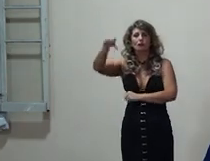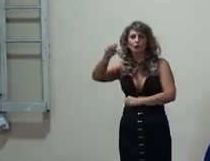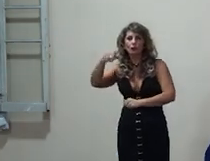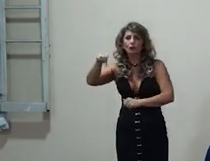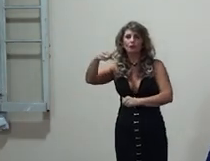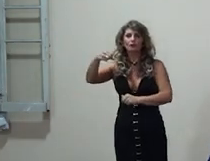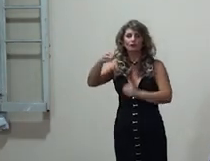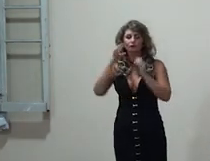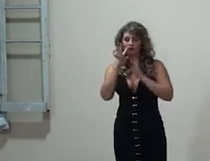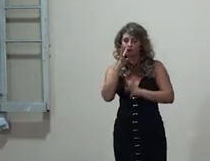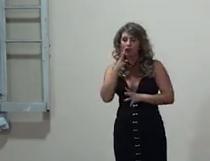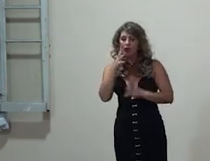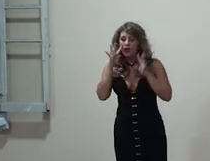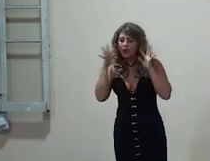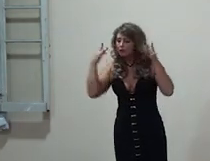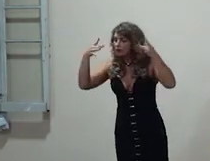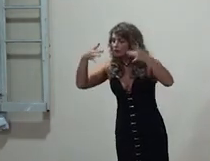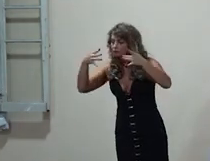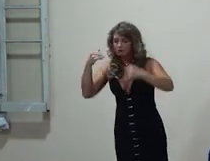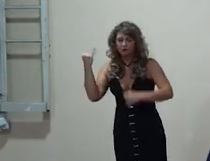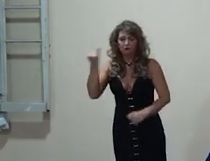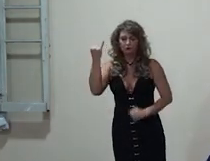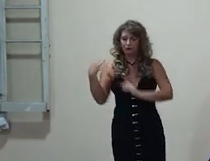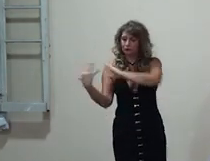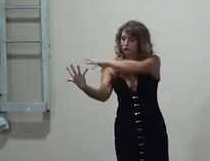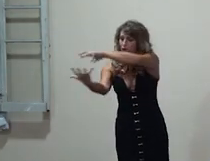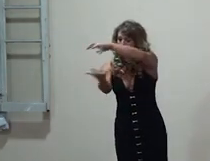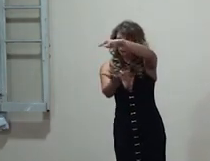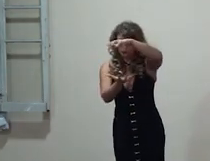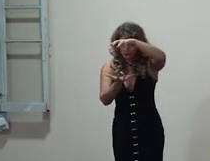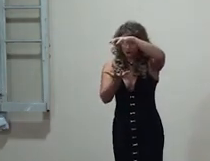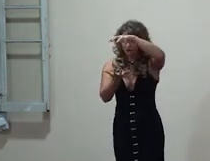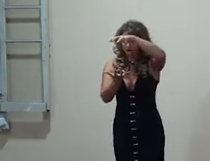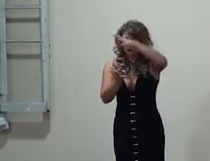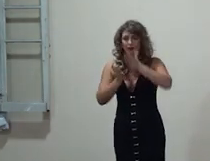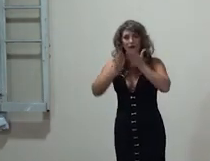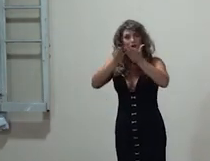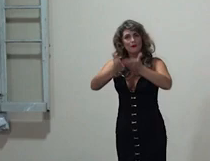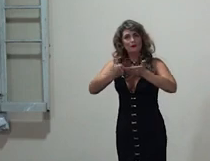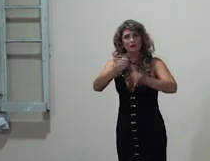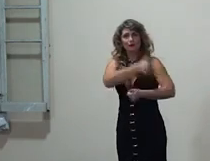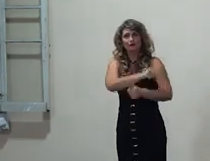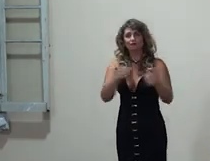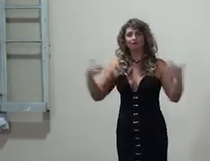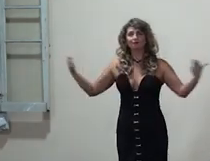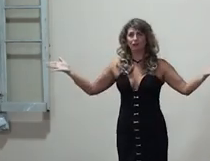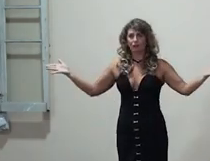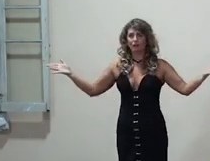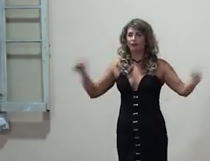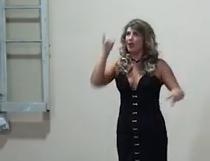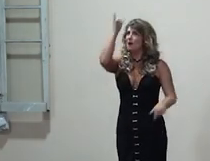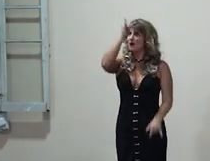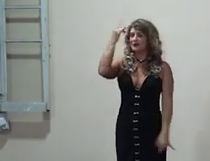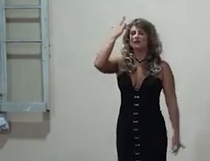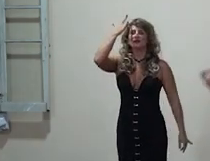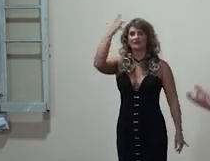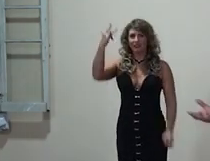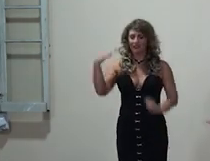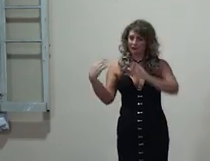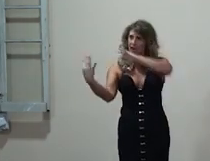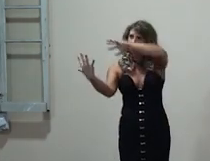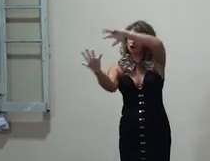atração importante do mundo, o Porto Maravilha. Tem lá o Museu do Amanhã,